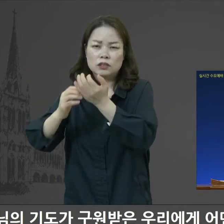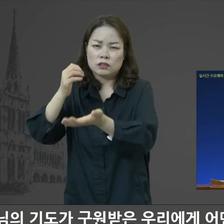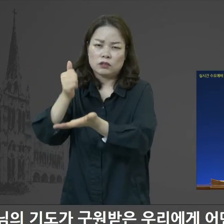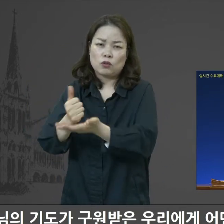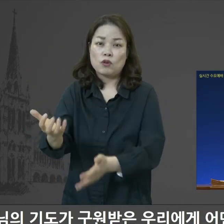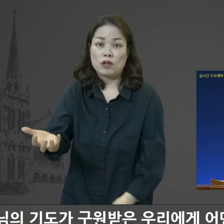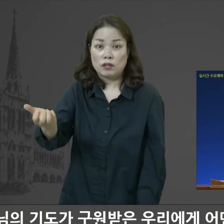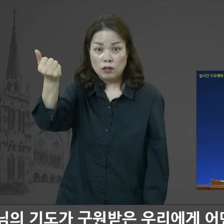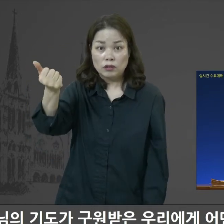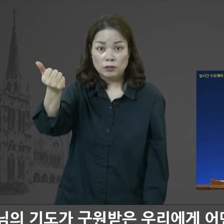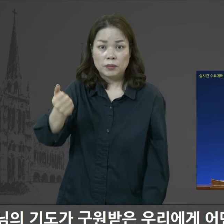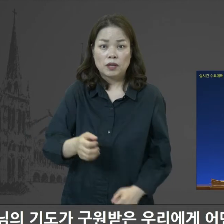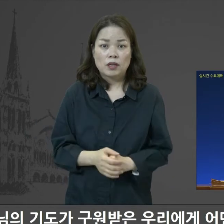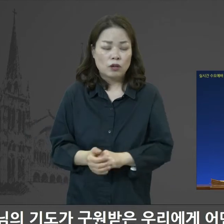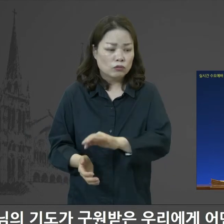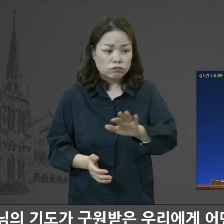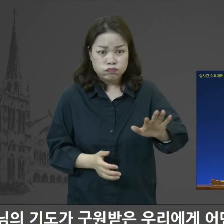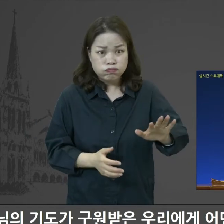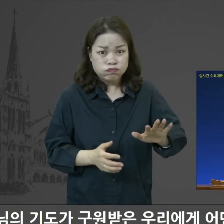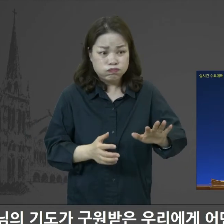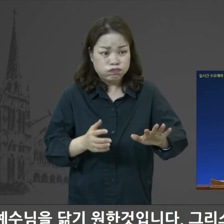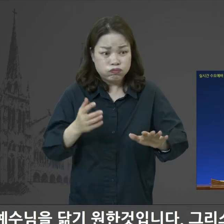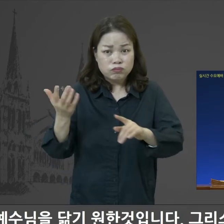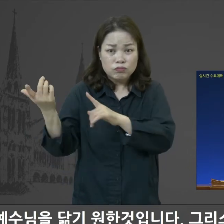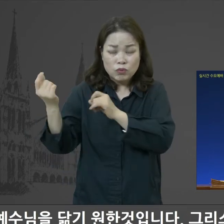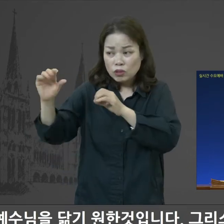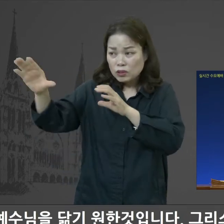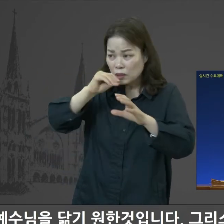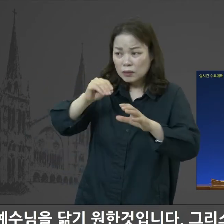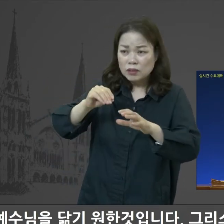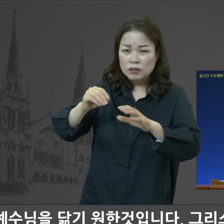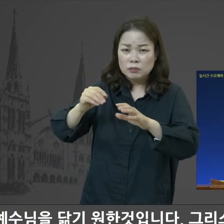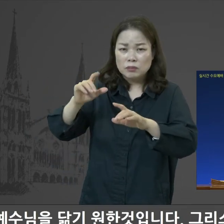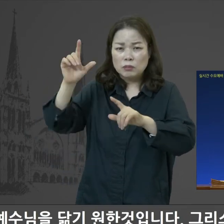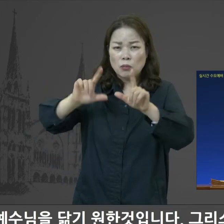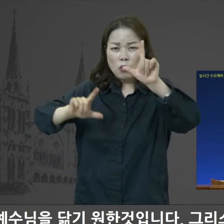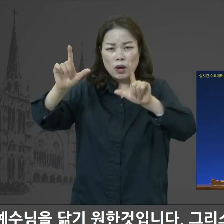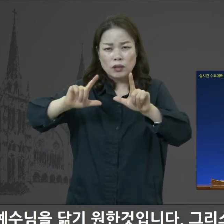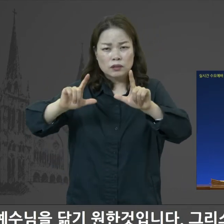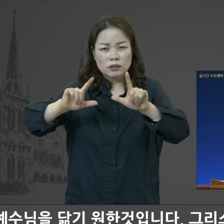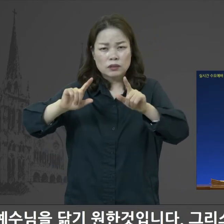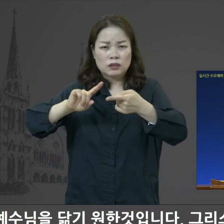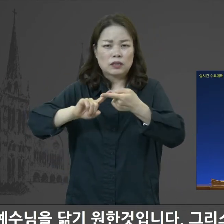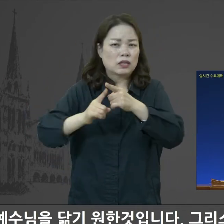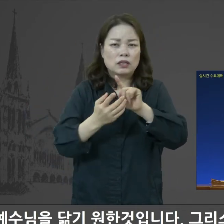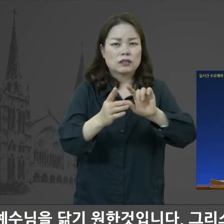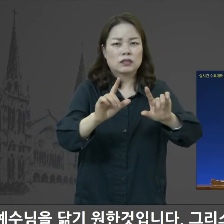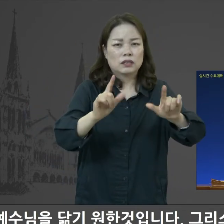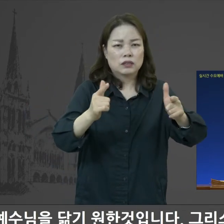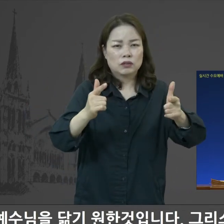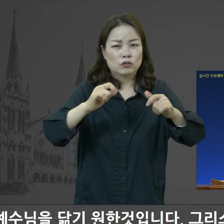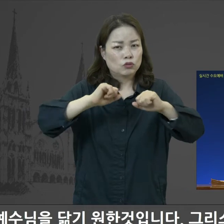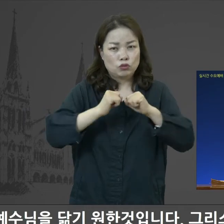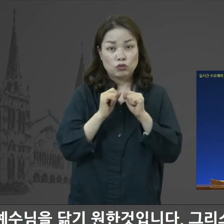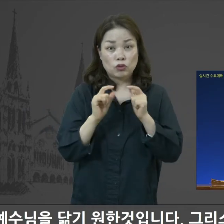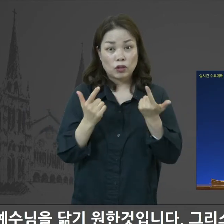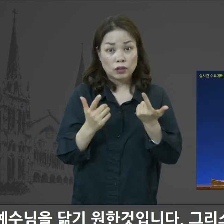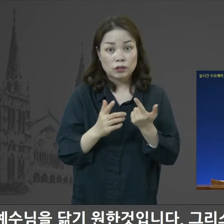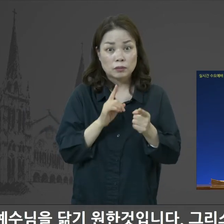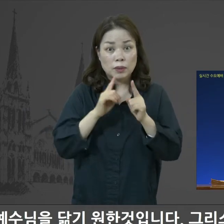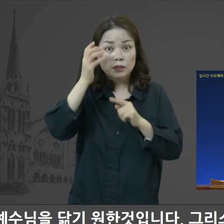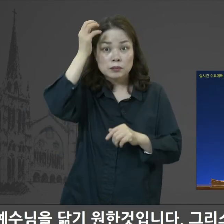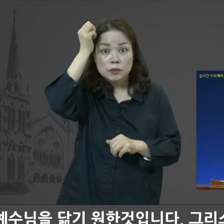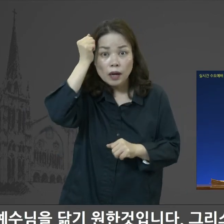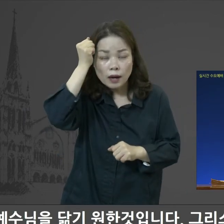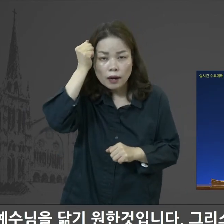것입니다. 우리가 흉내낼 수 있는 고난도 아니요, 우리가 흉내낼 수 있는 순종도 아니에요. 다만 이 말씀을